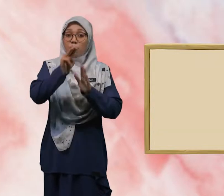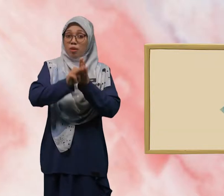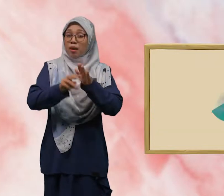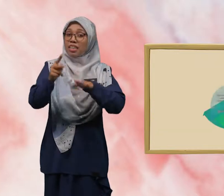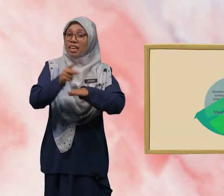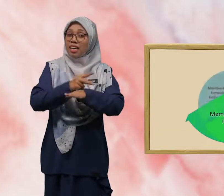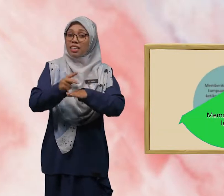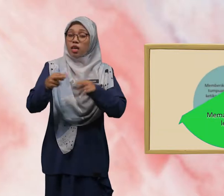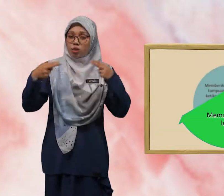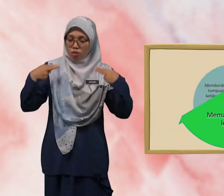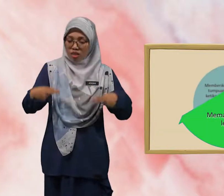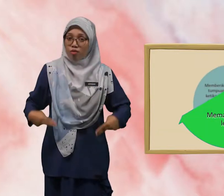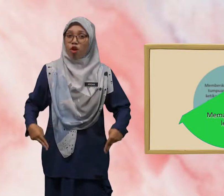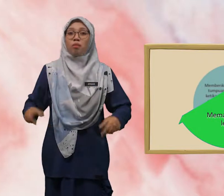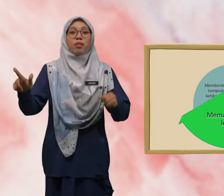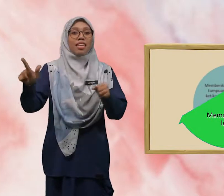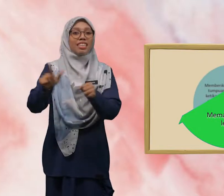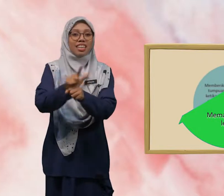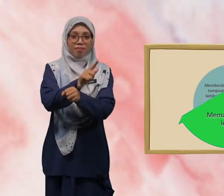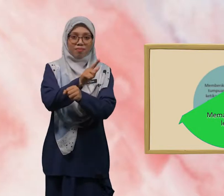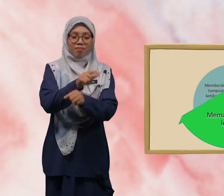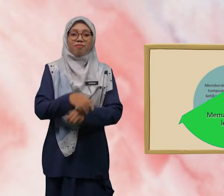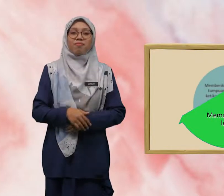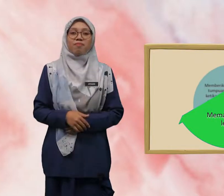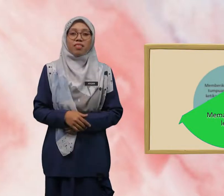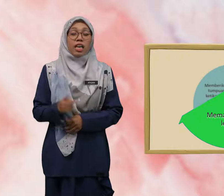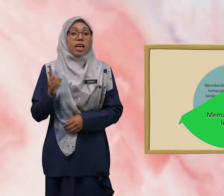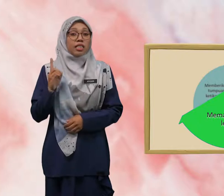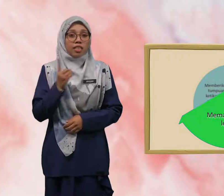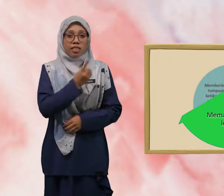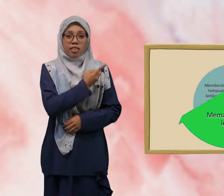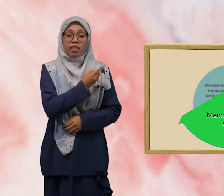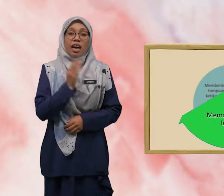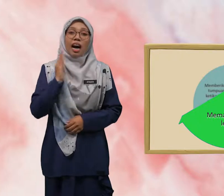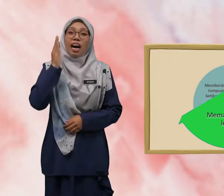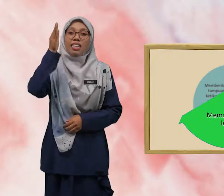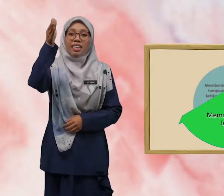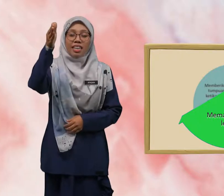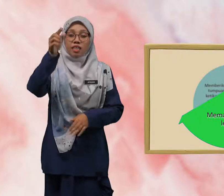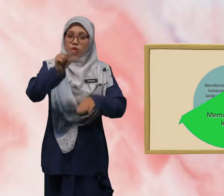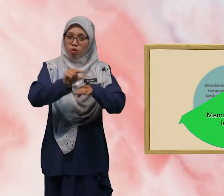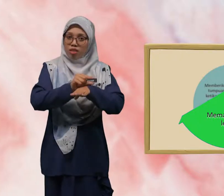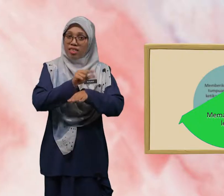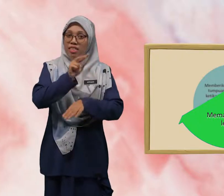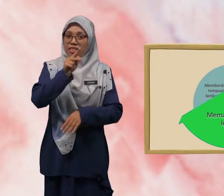memakai uniform lengkap kita akan Gunner